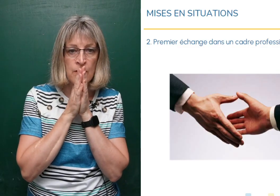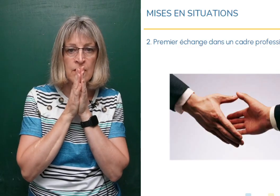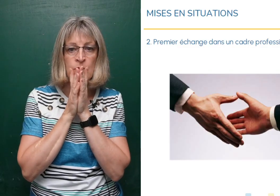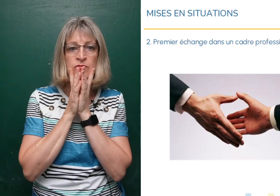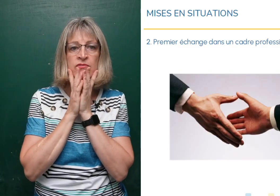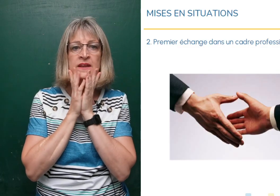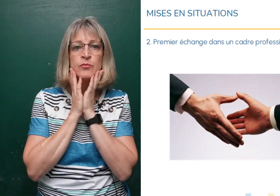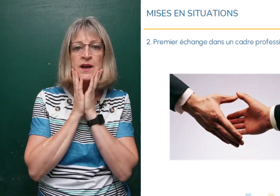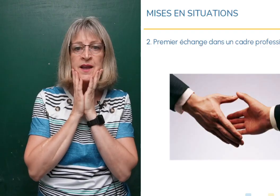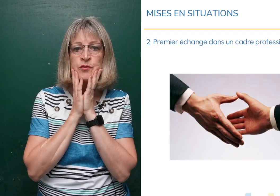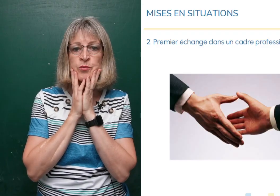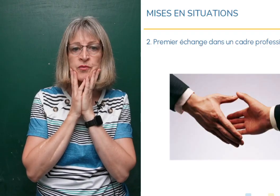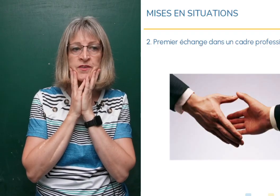Comment vous faites pour un cadre professionnel?